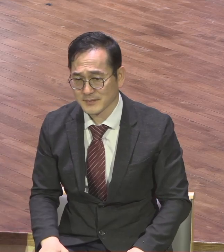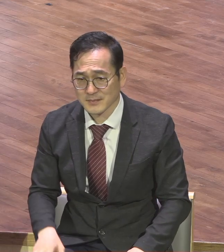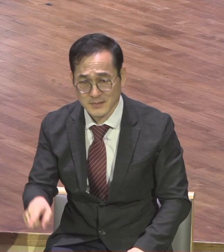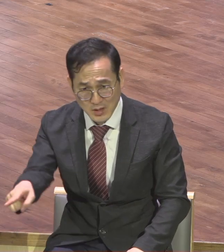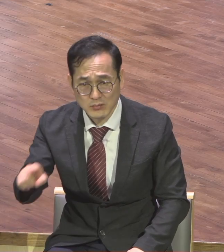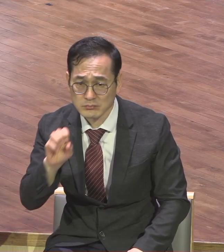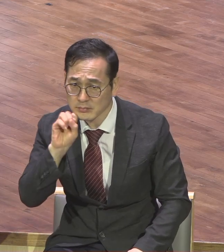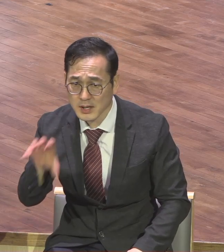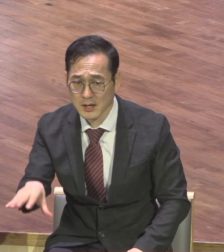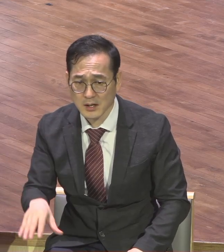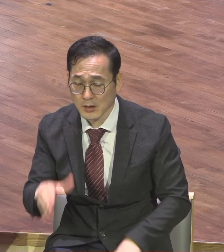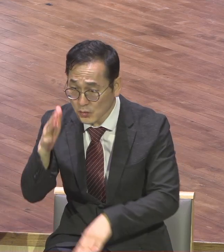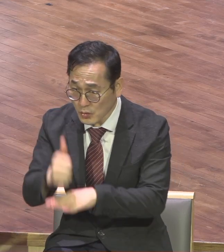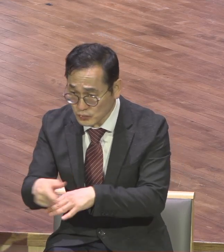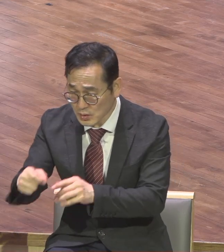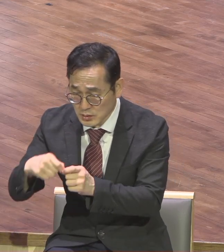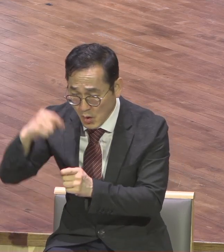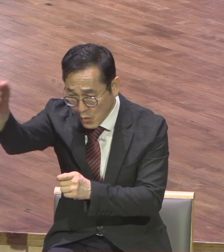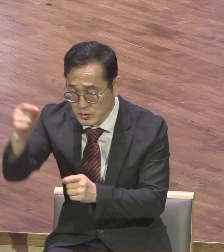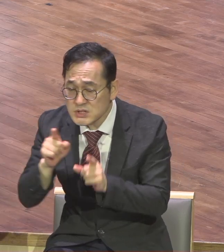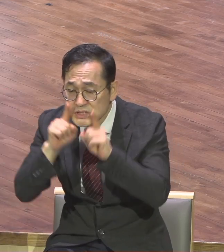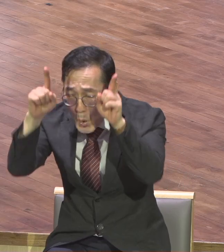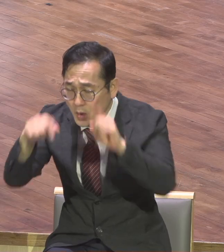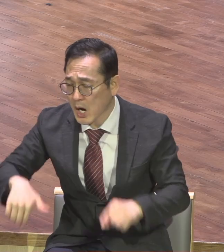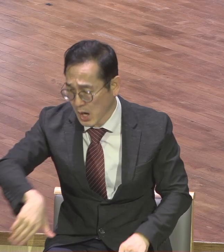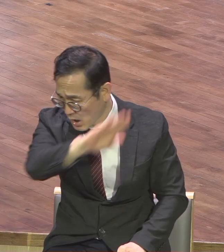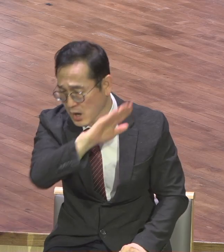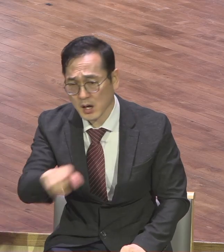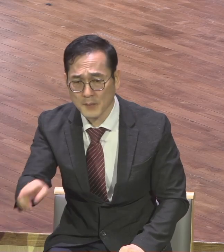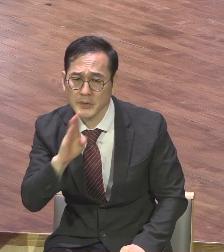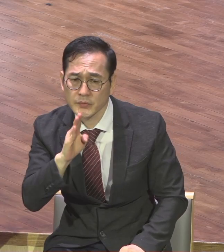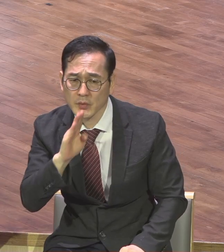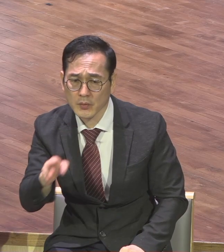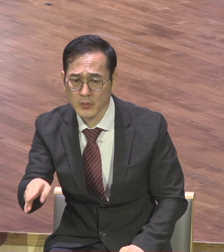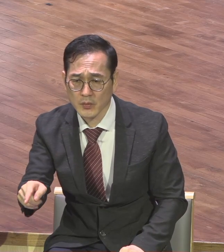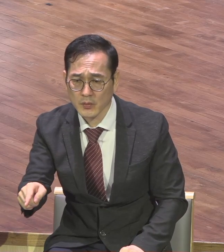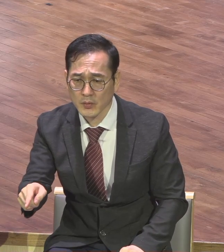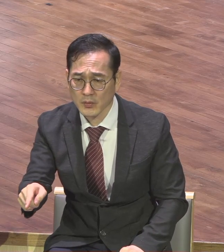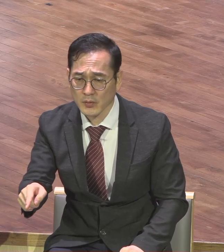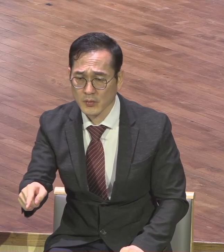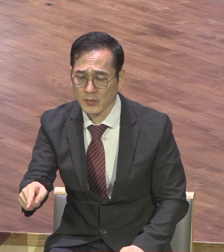영원한 멸망길로 갈 수밖에 없는 상태. 그런데 이런 영적